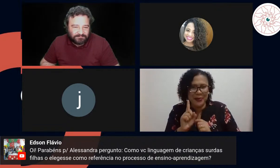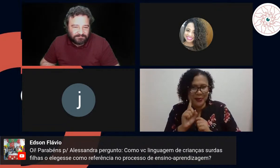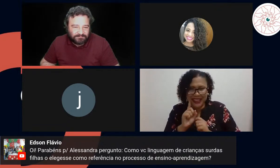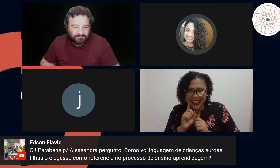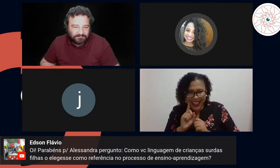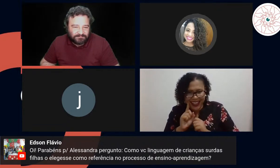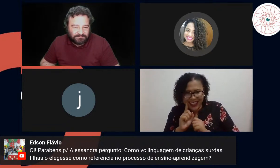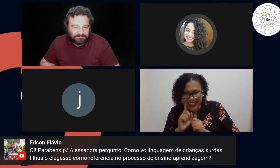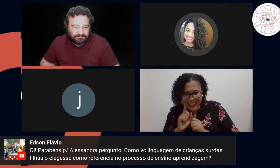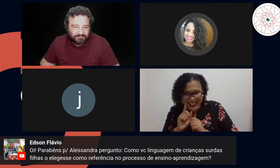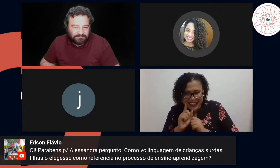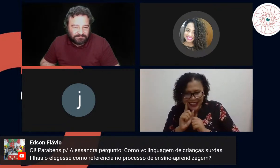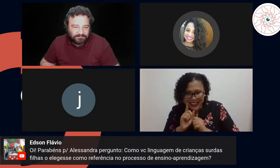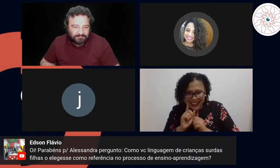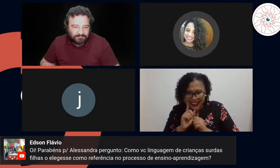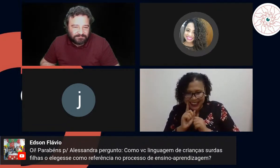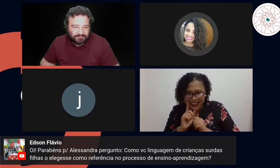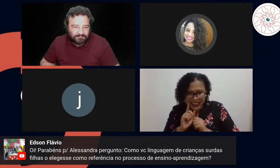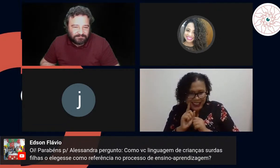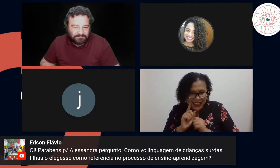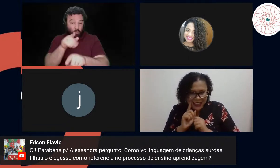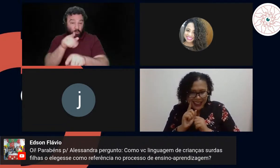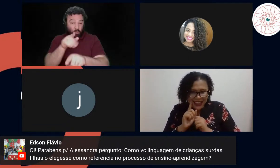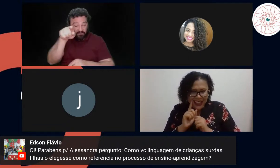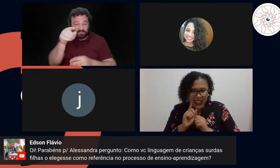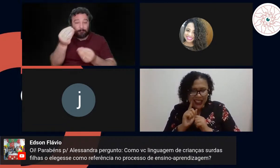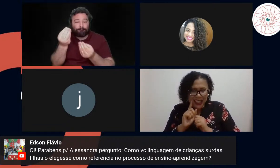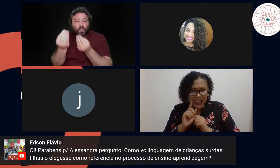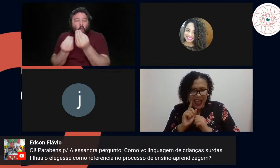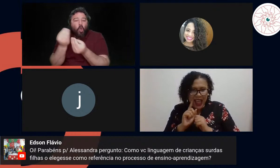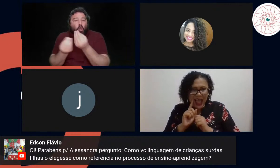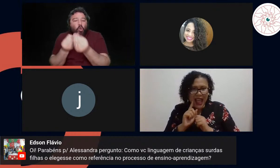aprendizagem? É bem, eu não entendi bem a pergunta.